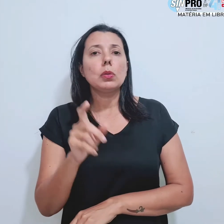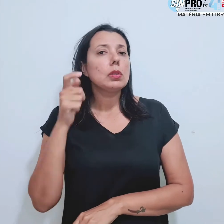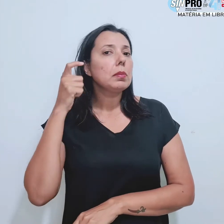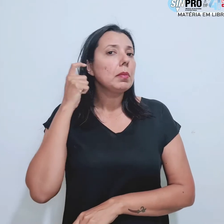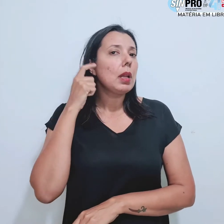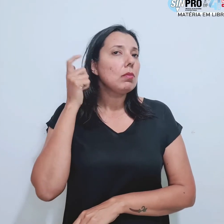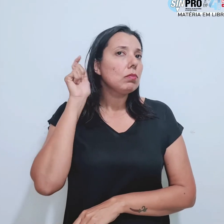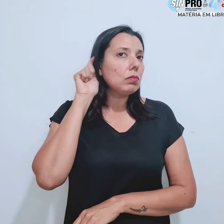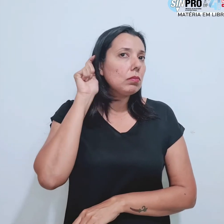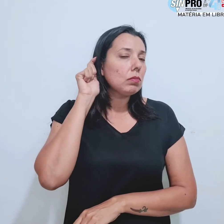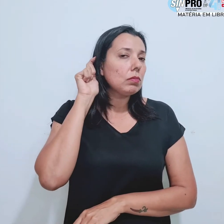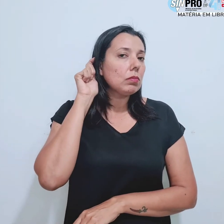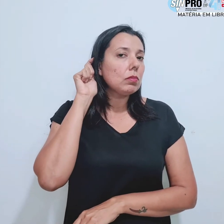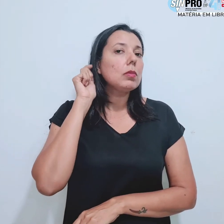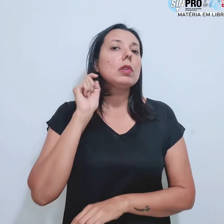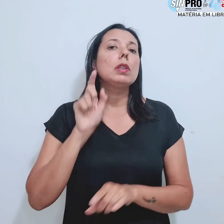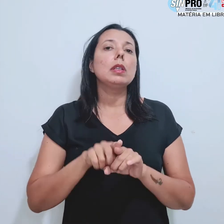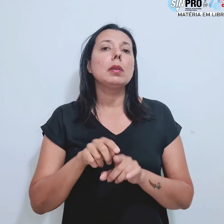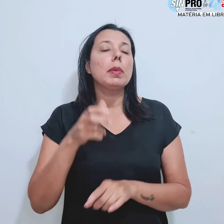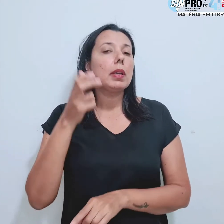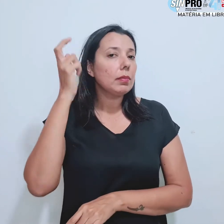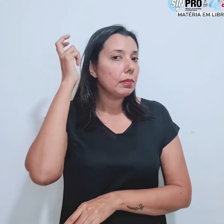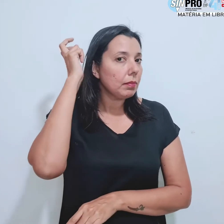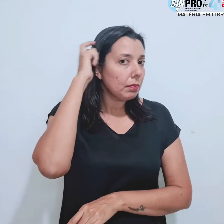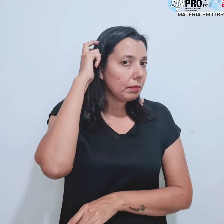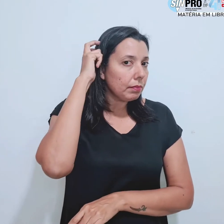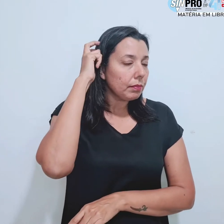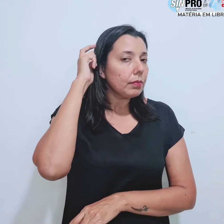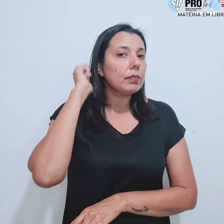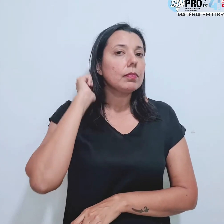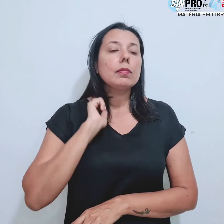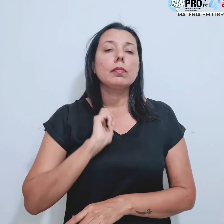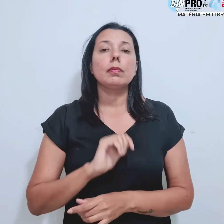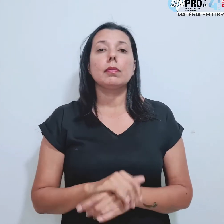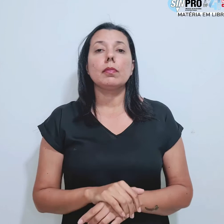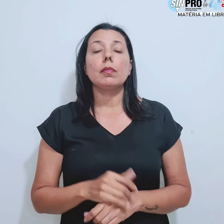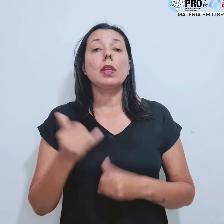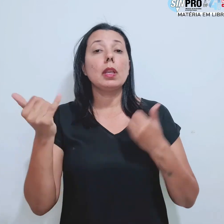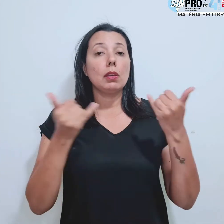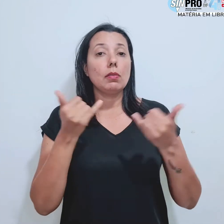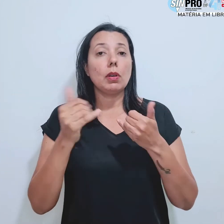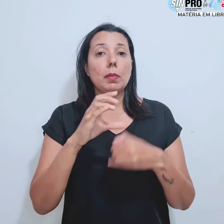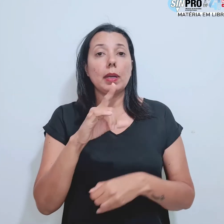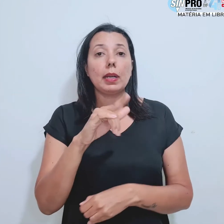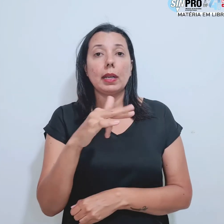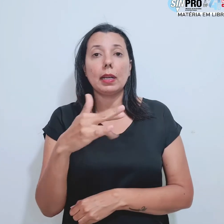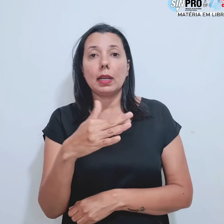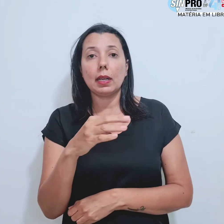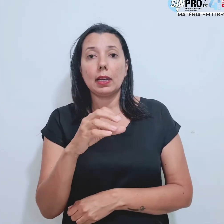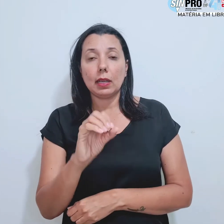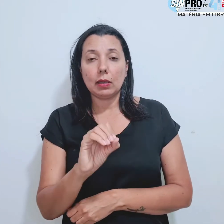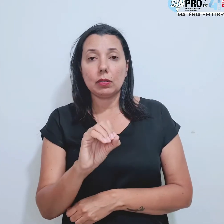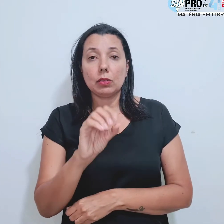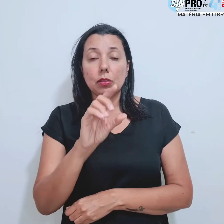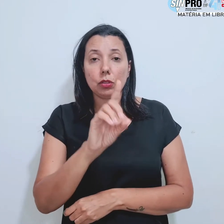aparelho auditivo e implante coclear, informa Carlos Maciel, diretor